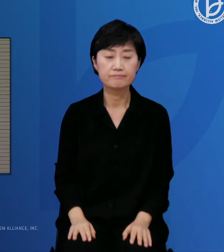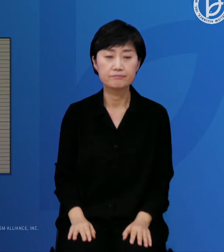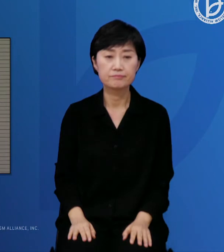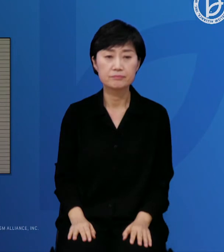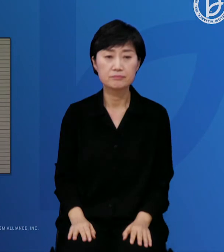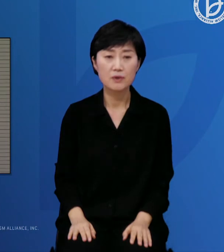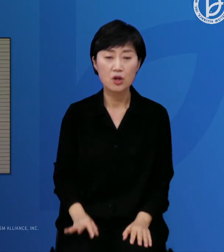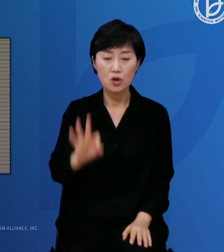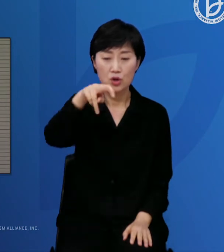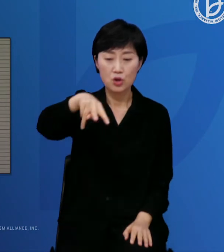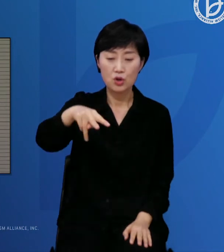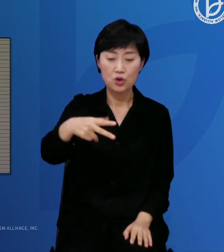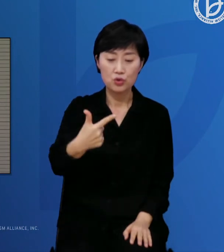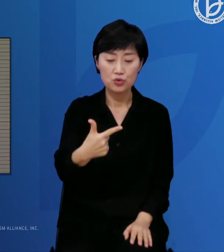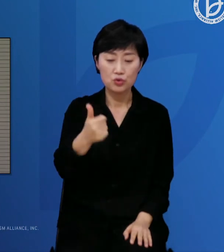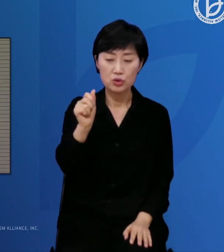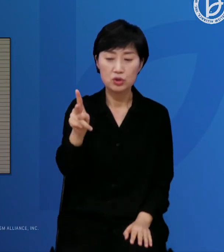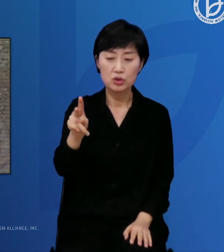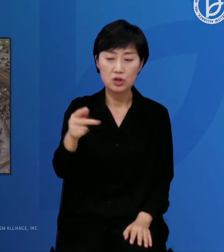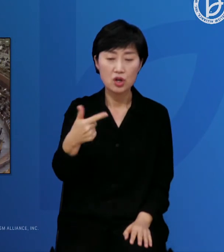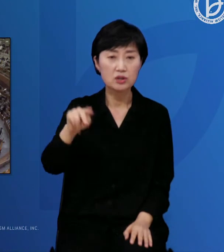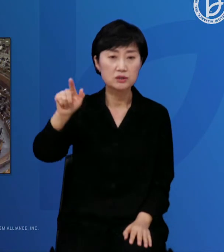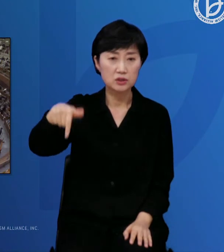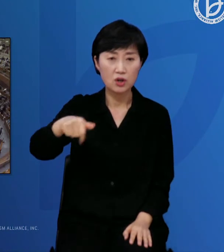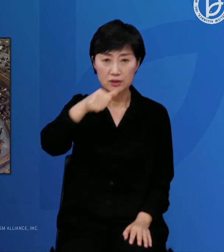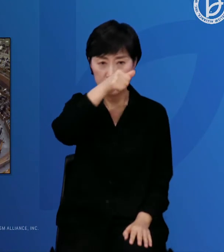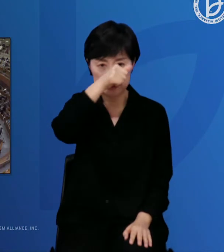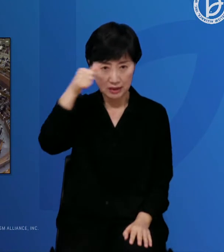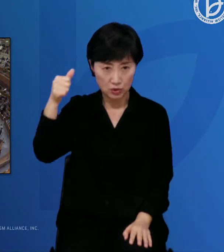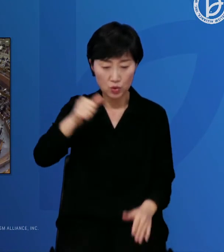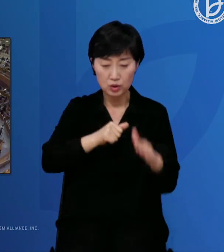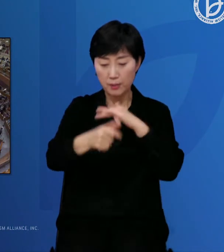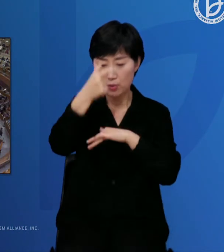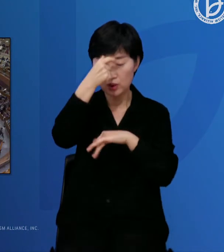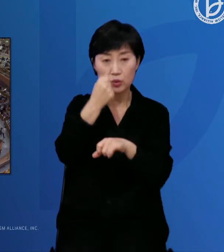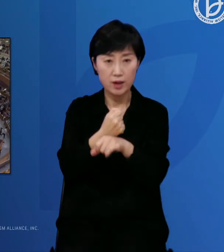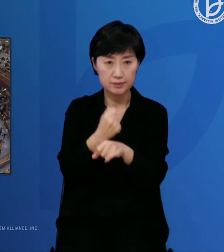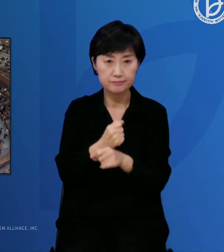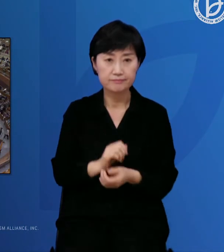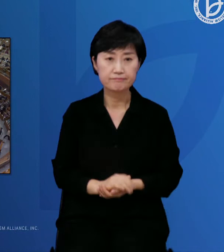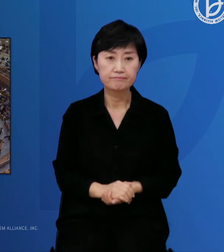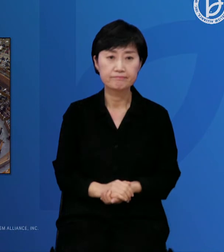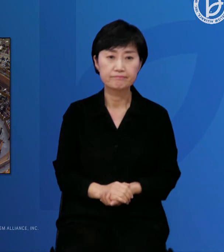윤현석 장로님 기도해 주시겠습니다. Elder Yoon Hyun-suk will lead us in prayer at this time.